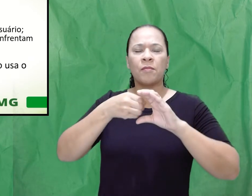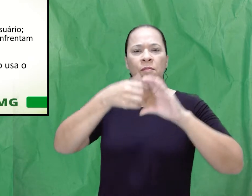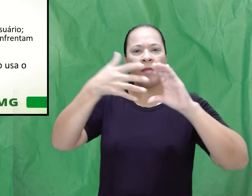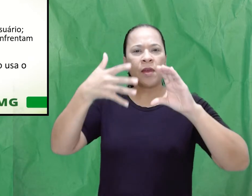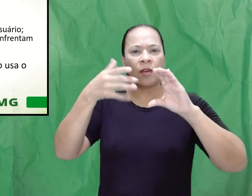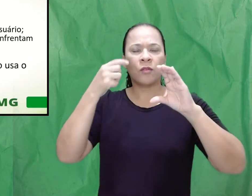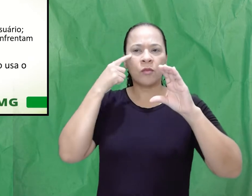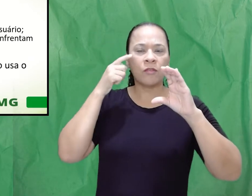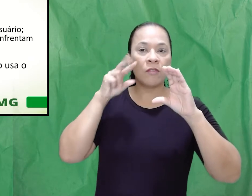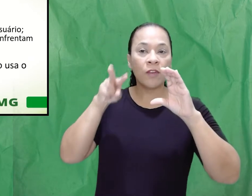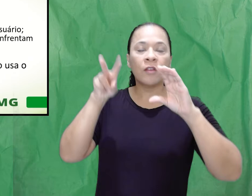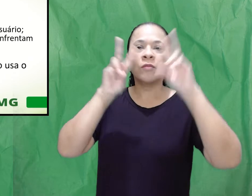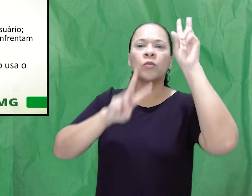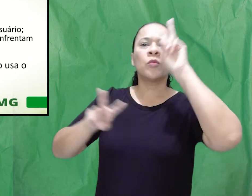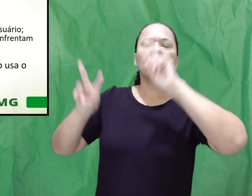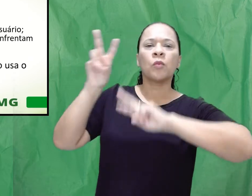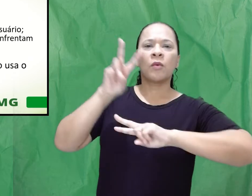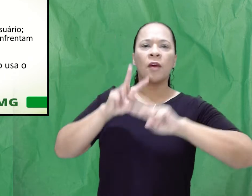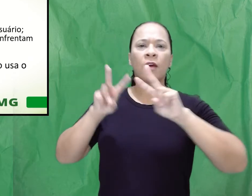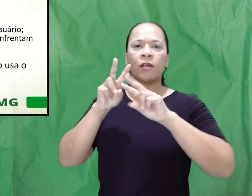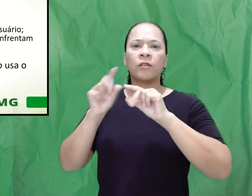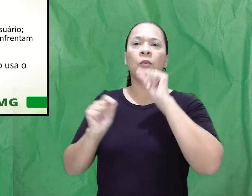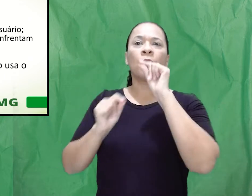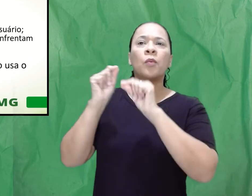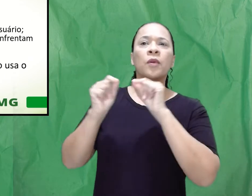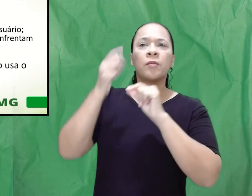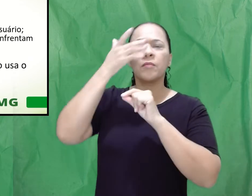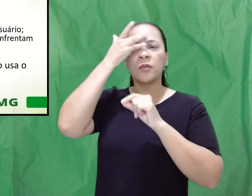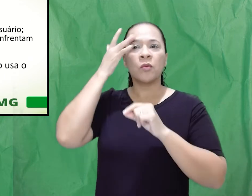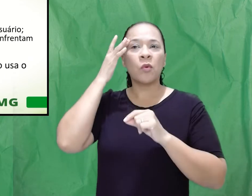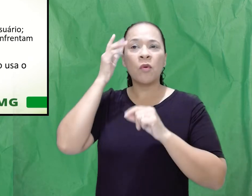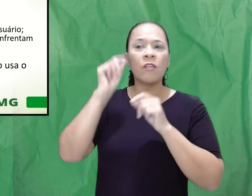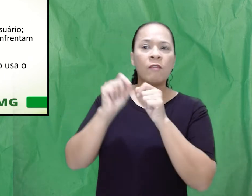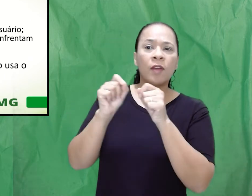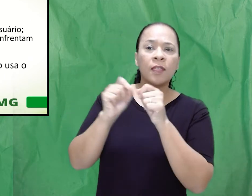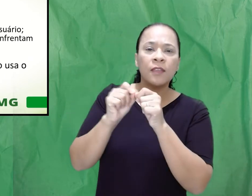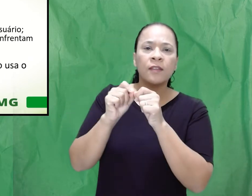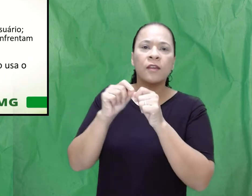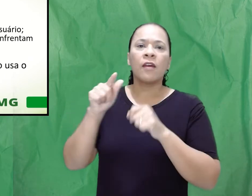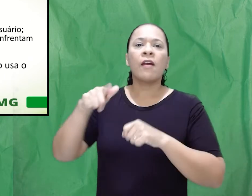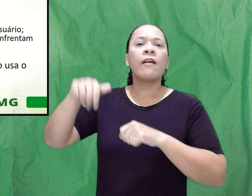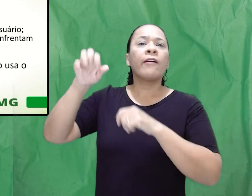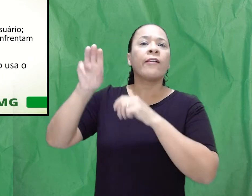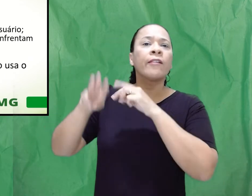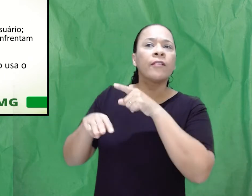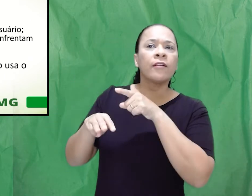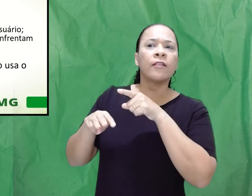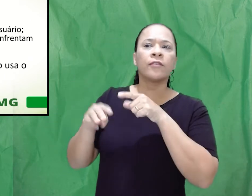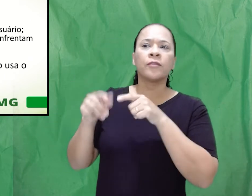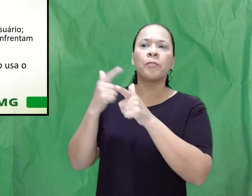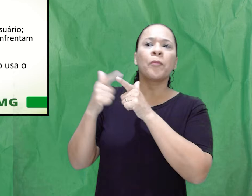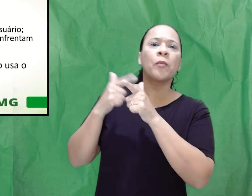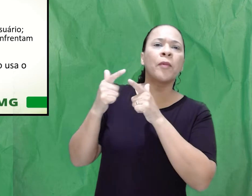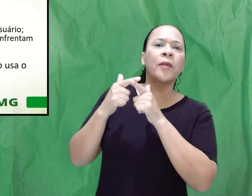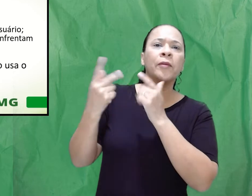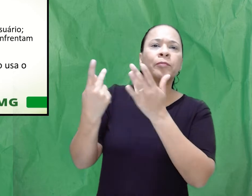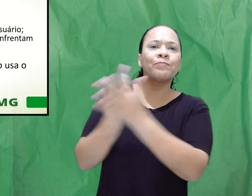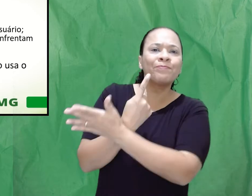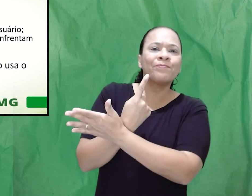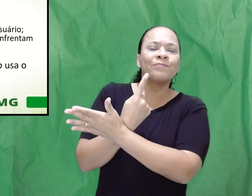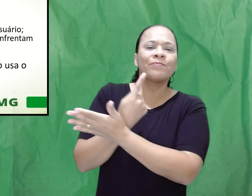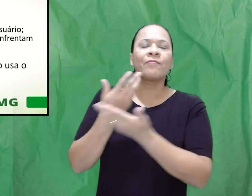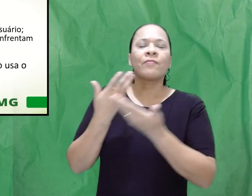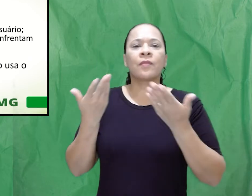tentando fazer? Quem são os usuários? Quais os problemas que eles estão enfrentando? Ou